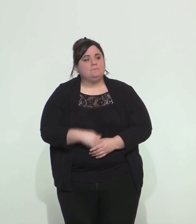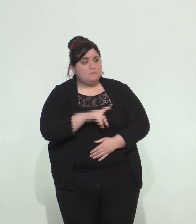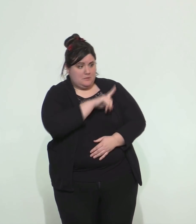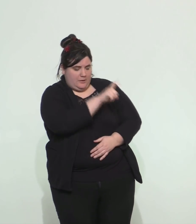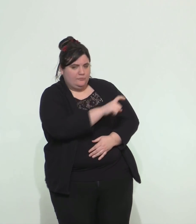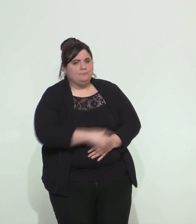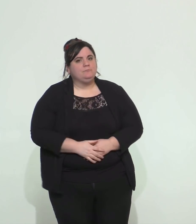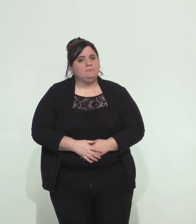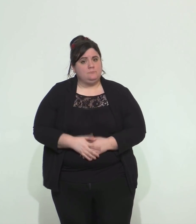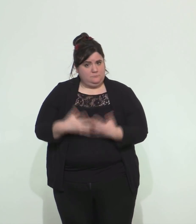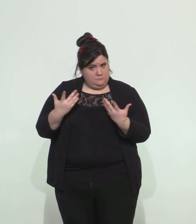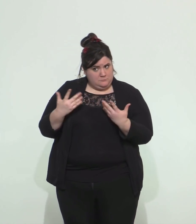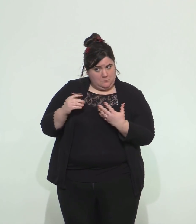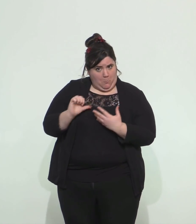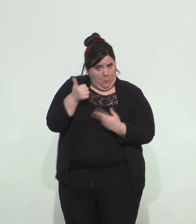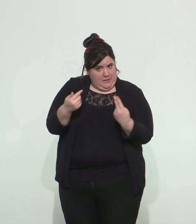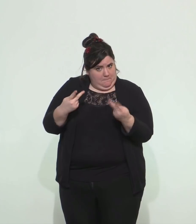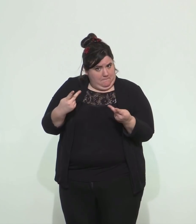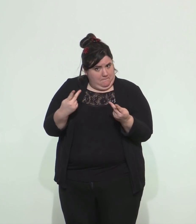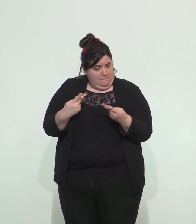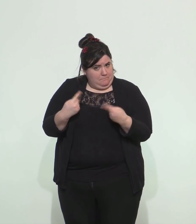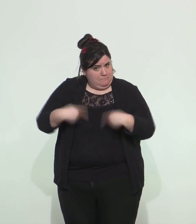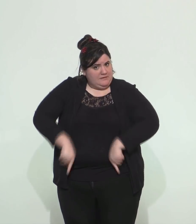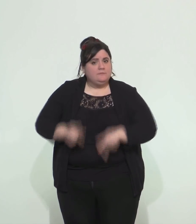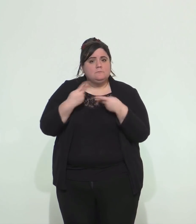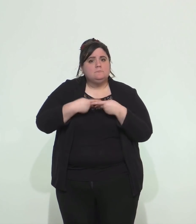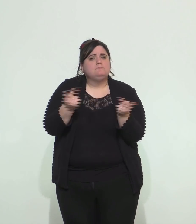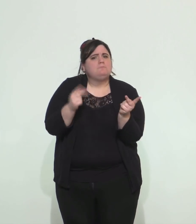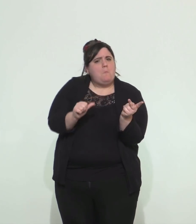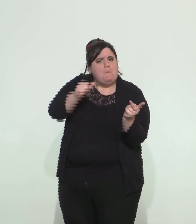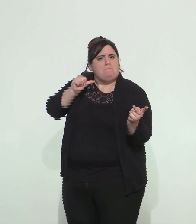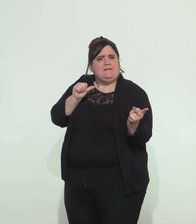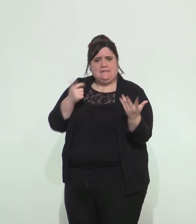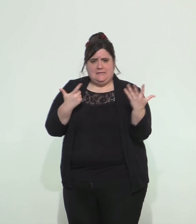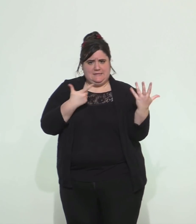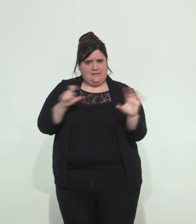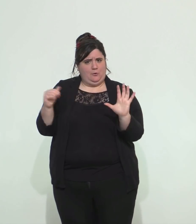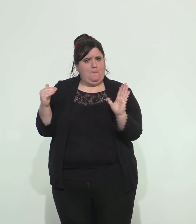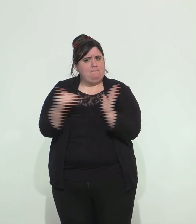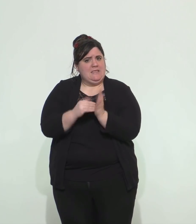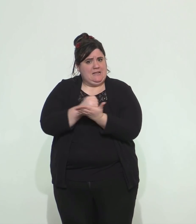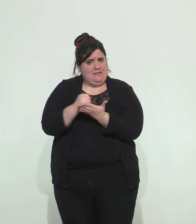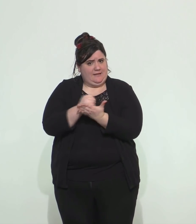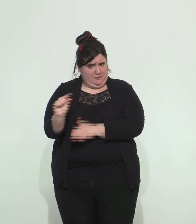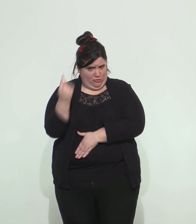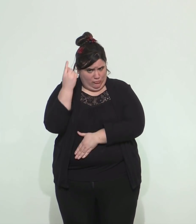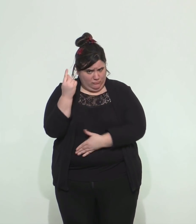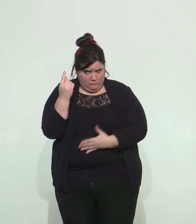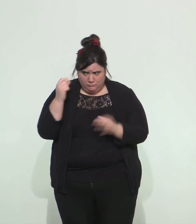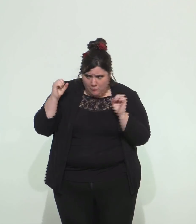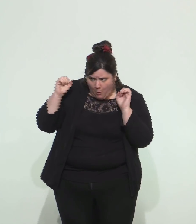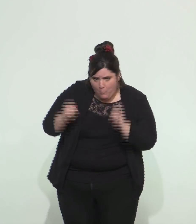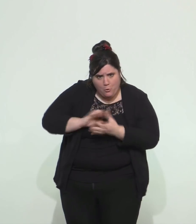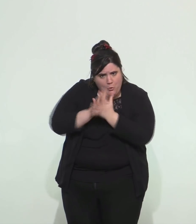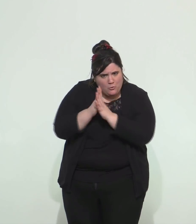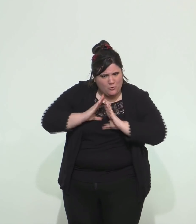semaine annoncés par le Premier ministre mardi? Cela signifie doubler les capacités actuelles. Est-ce possible? Alors nous avons fait des choses qui